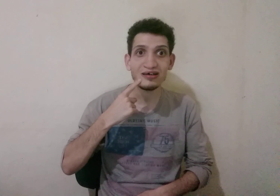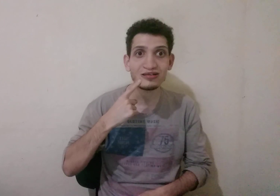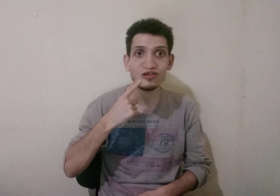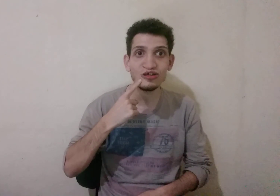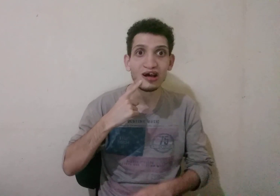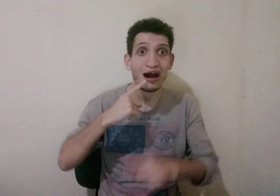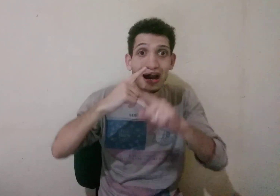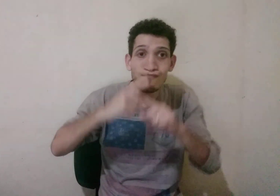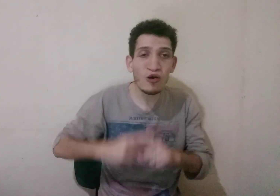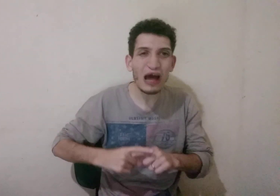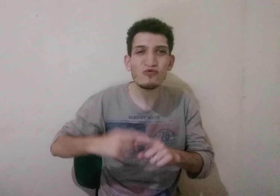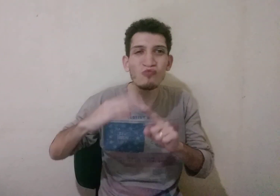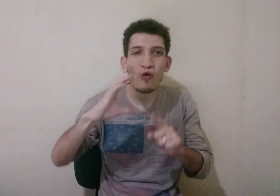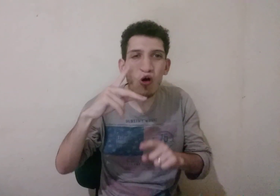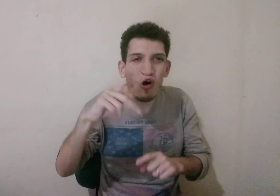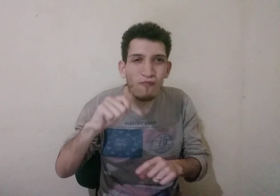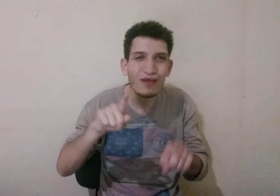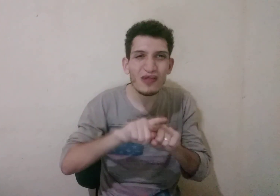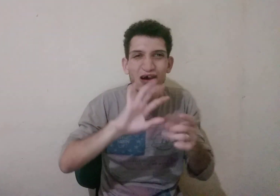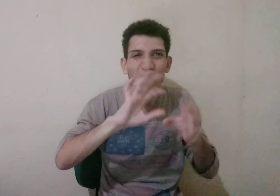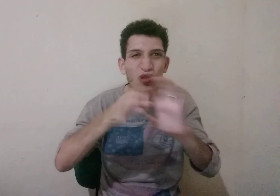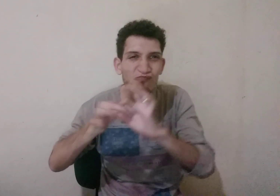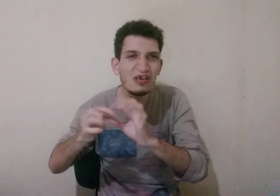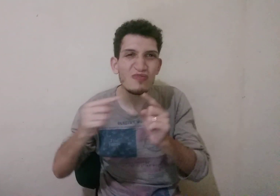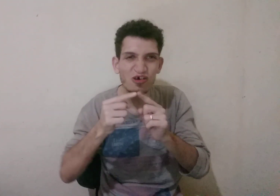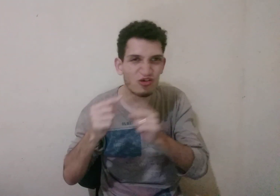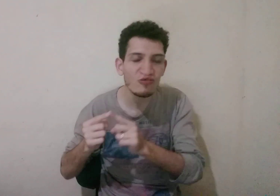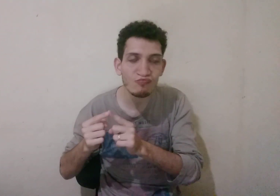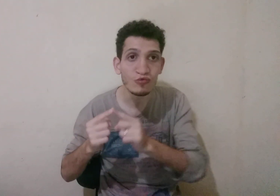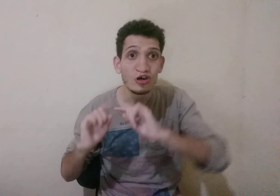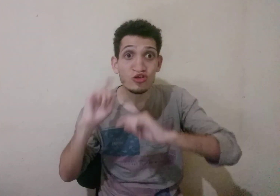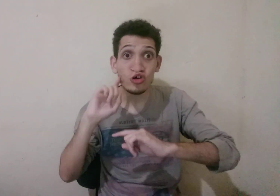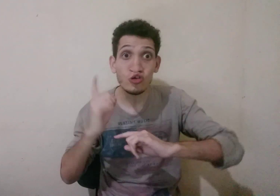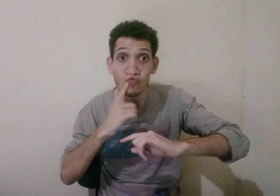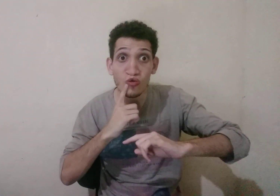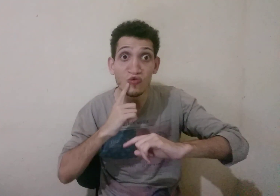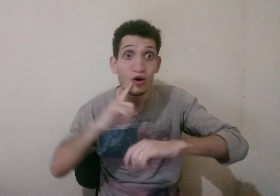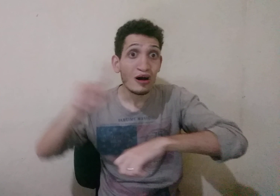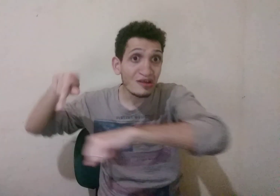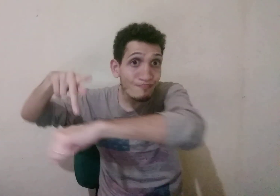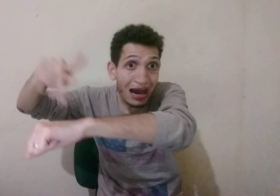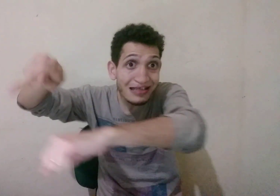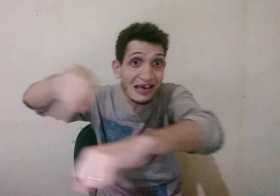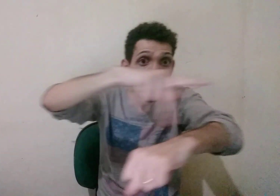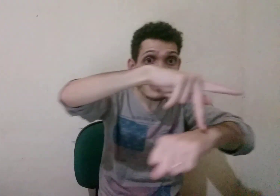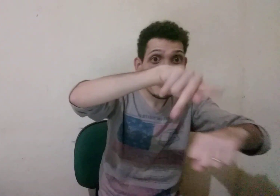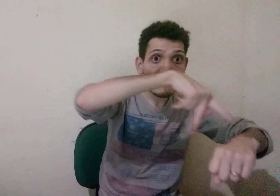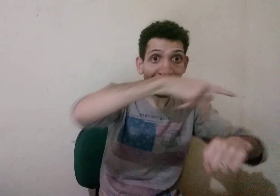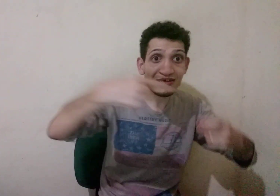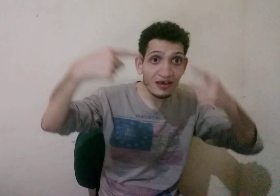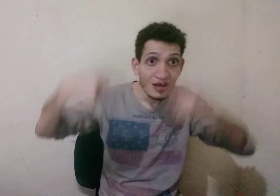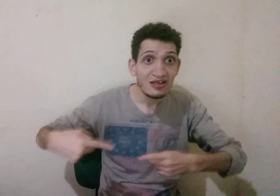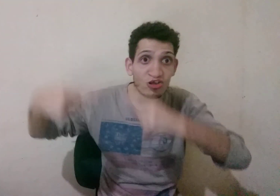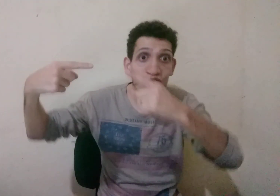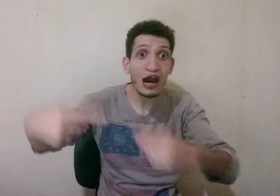Assim, campeonato com opa, também, ou em filhas, tipo, de surdo, e país, país, país, há